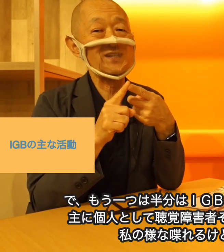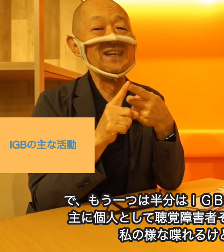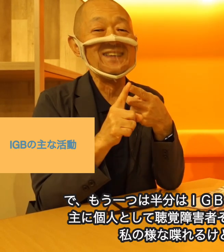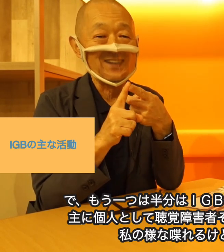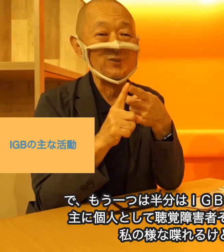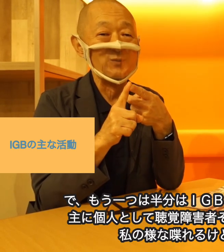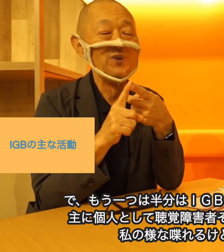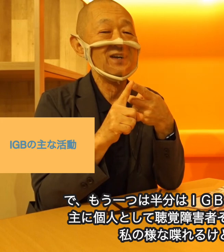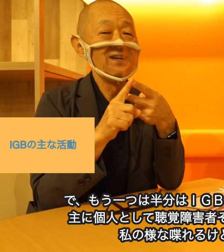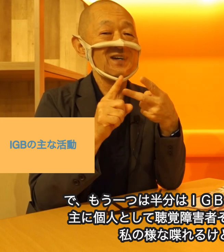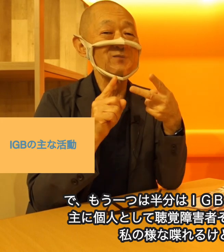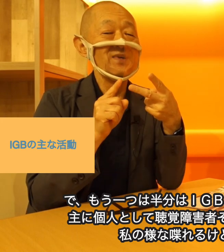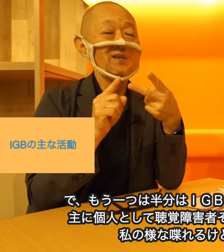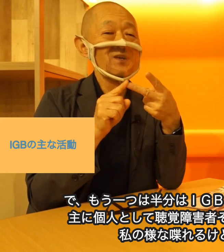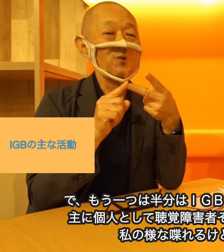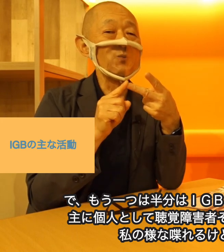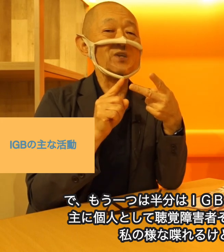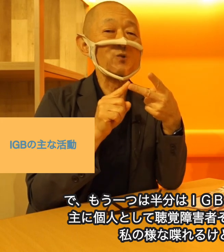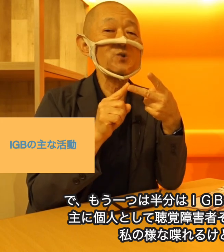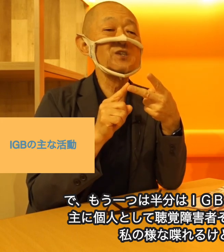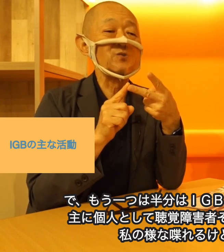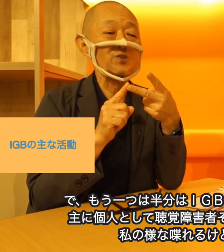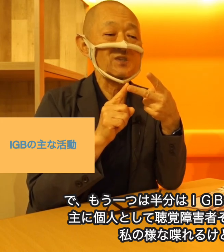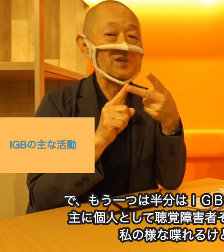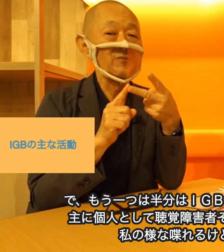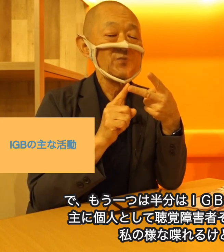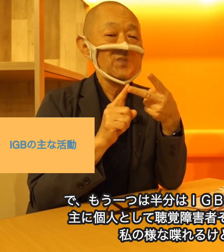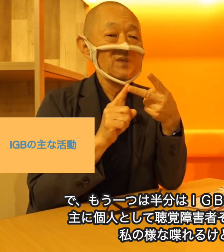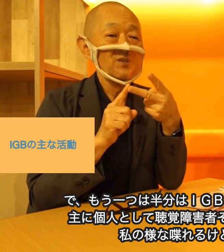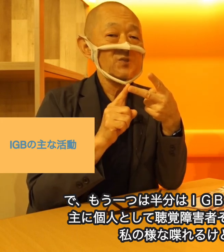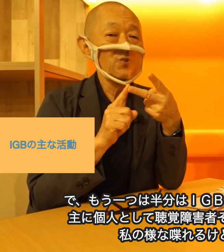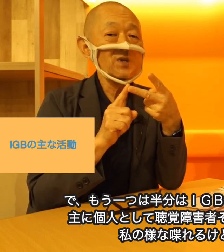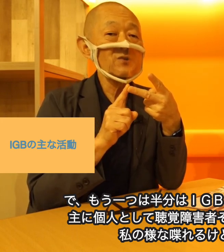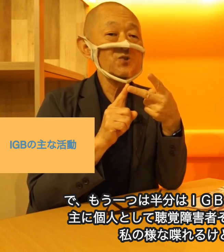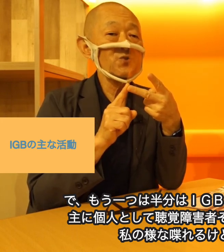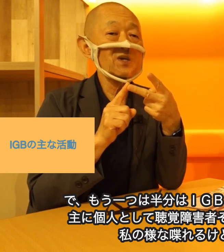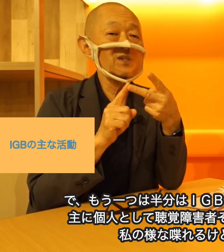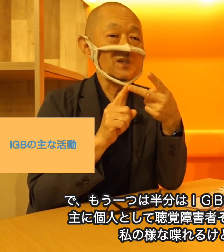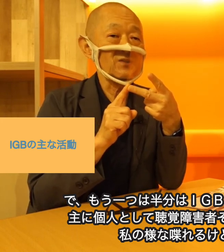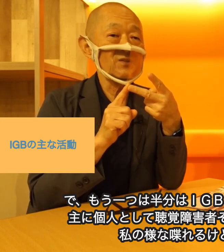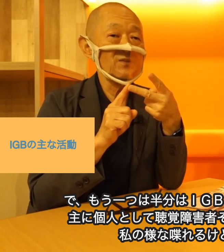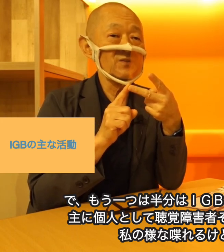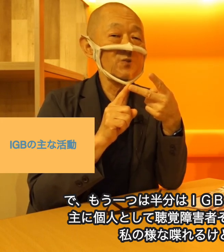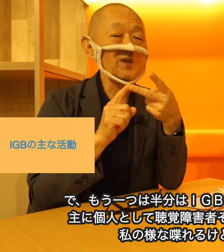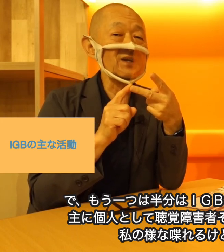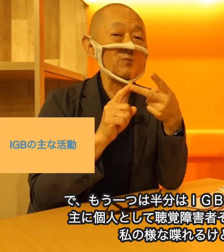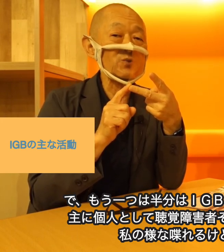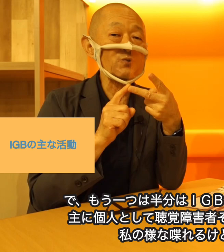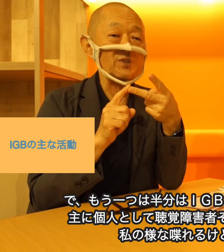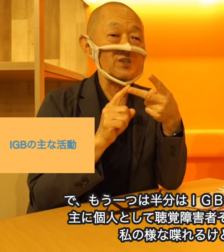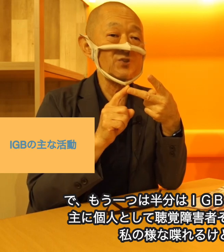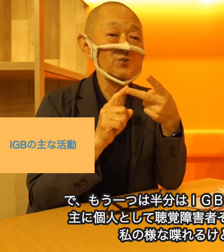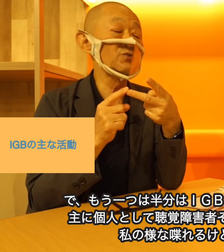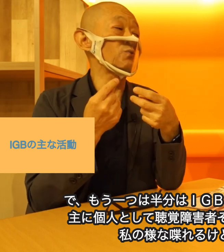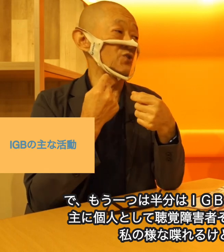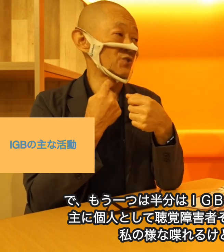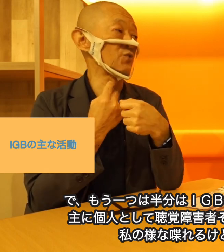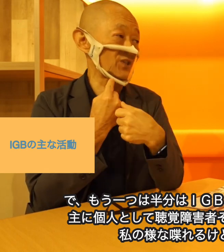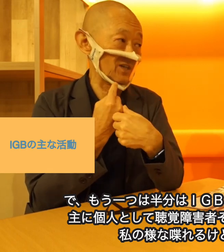れないんだけども、主に個人として聴覚障害者、その中でも特に中途視聴者、